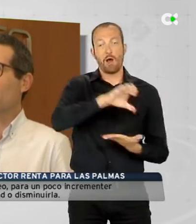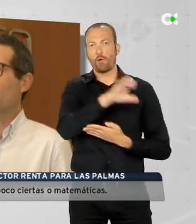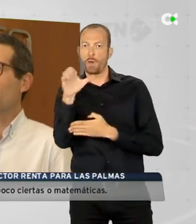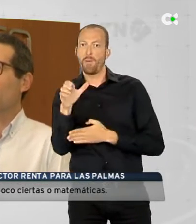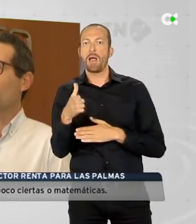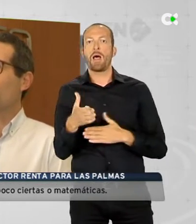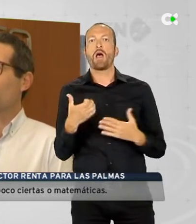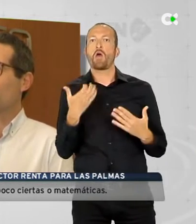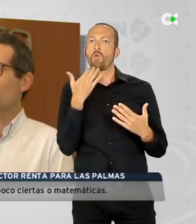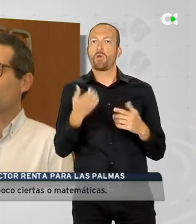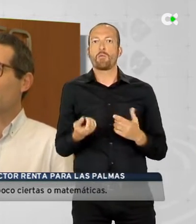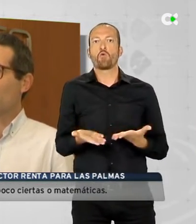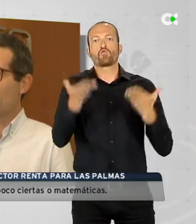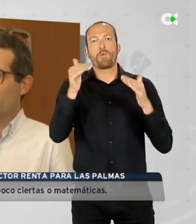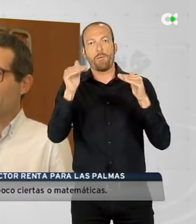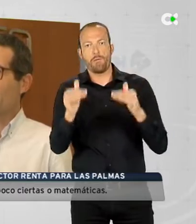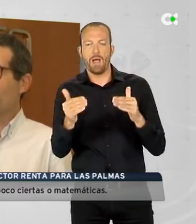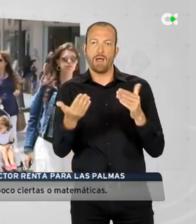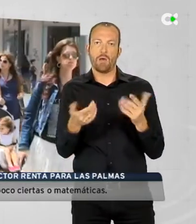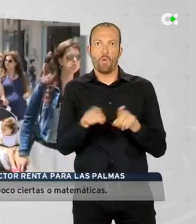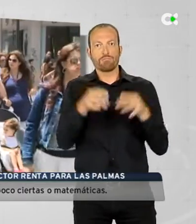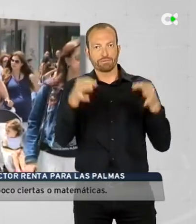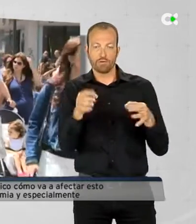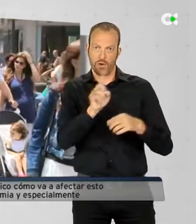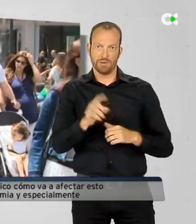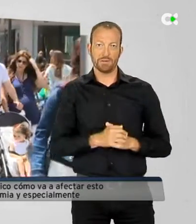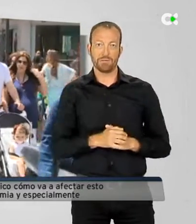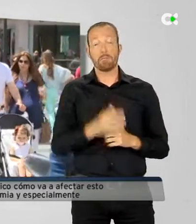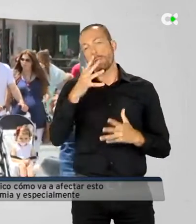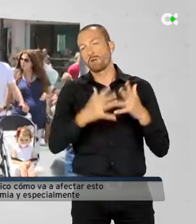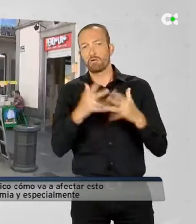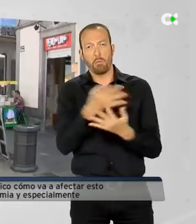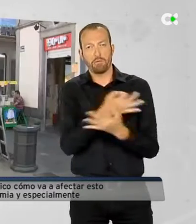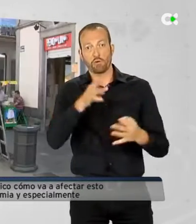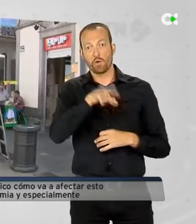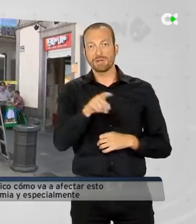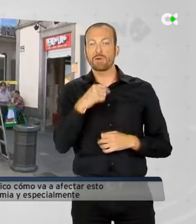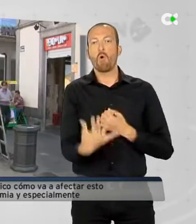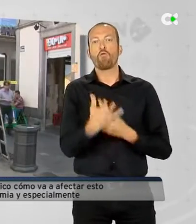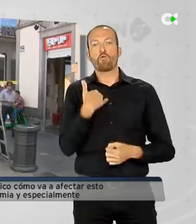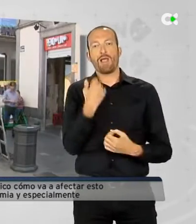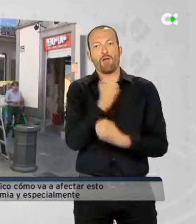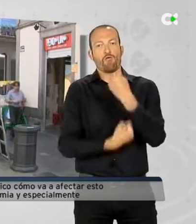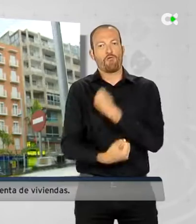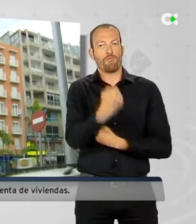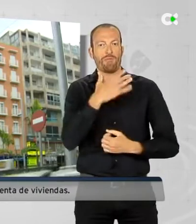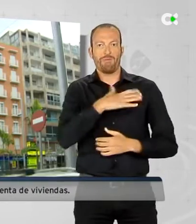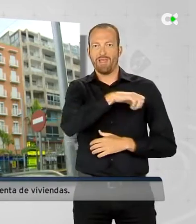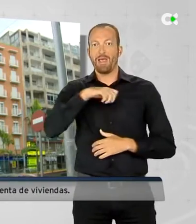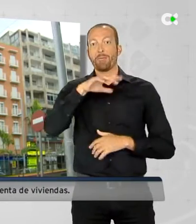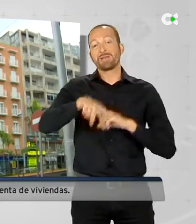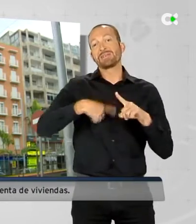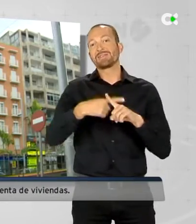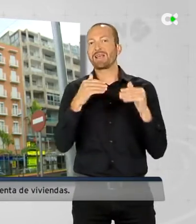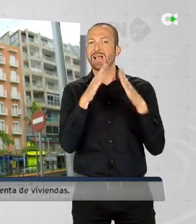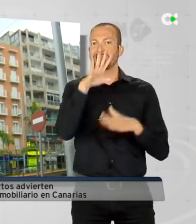son cosas un poco ciertas o matemáticas, ¿no? Tampoco es matemático cómo va a afectar esto a nuestra economía y especialmente a la compraventa de